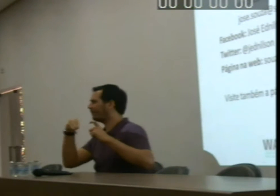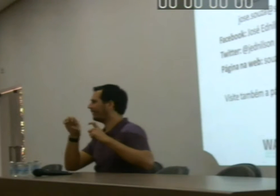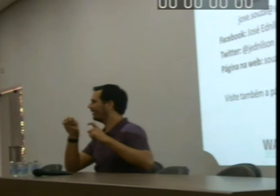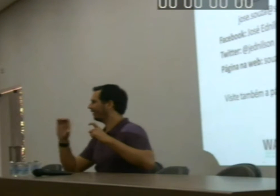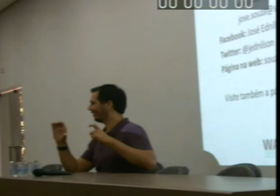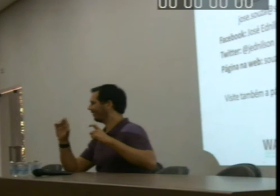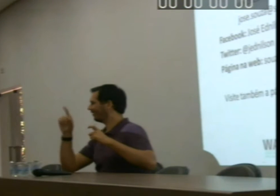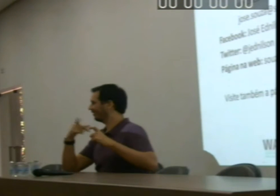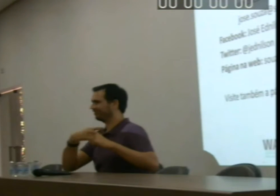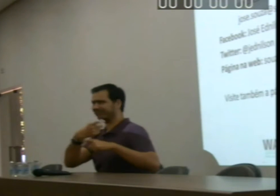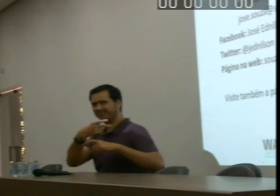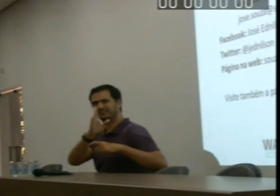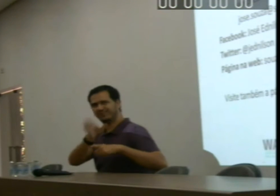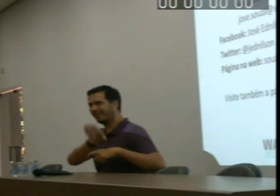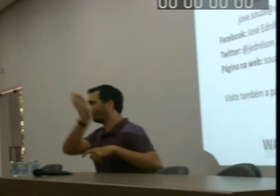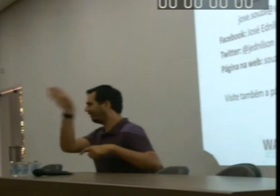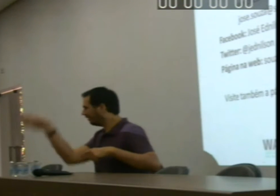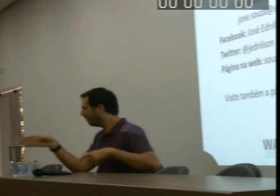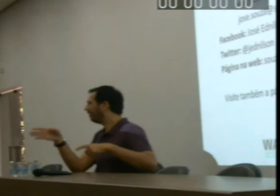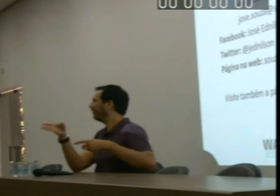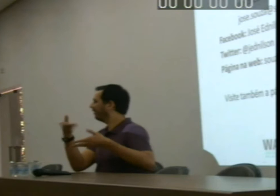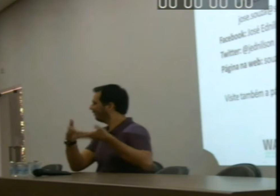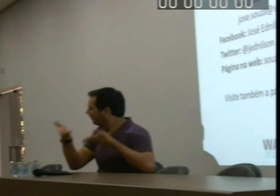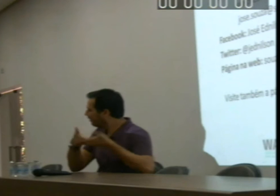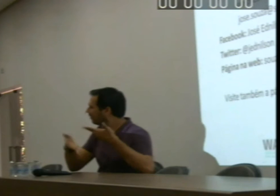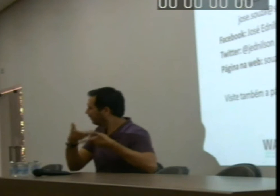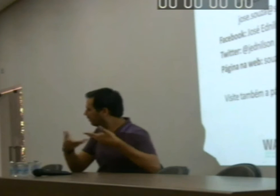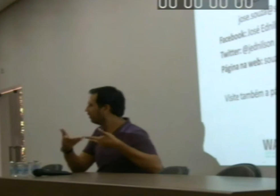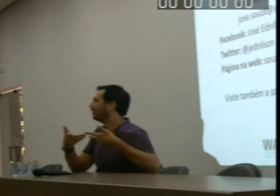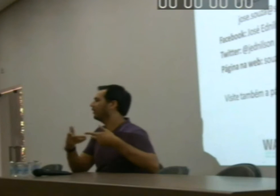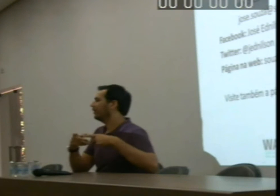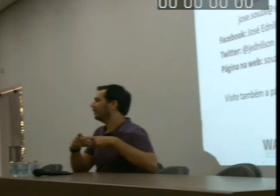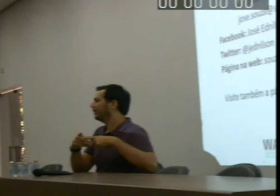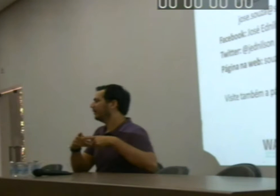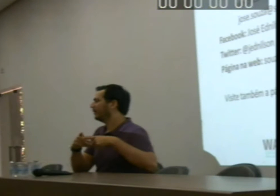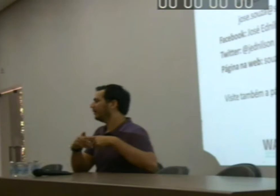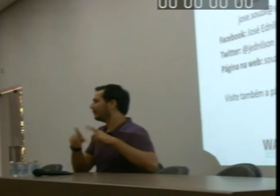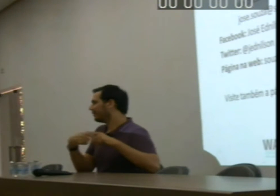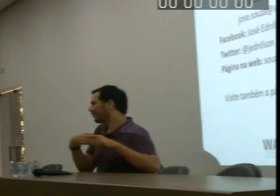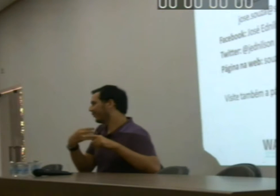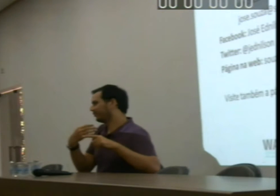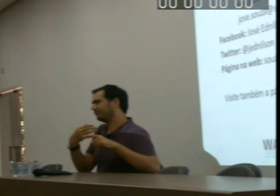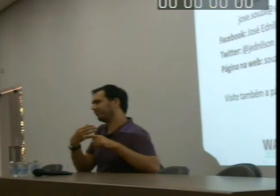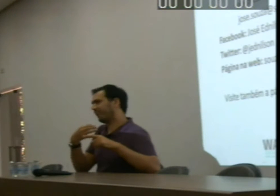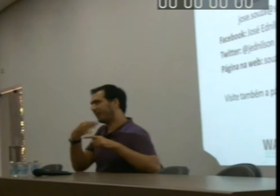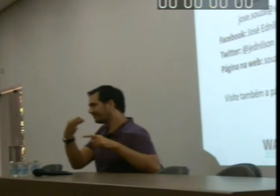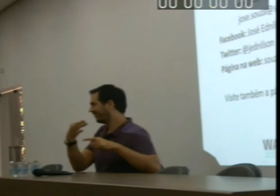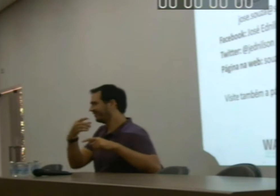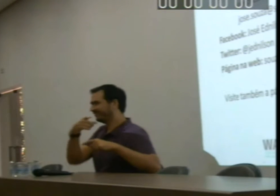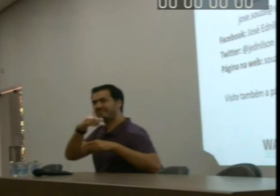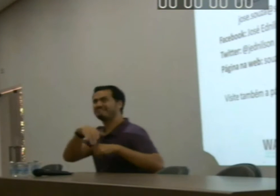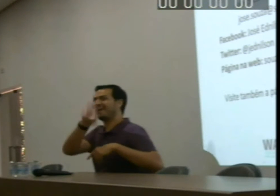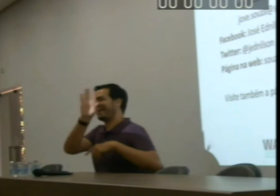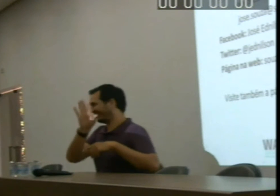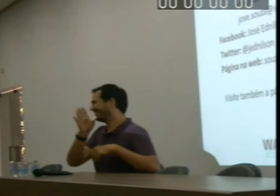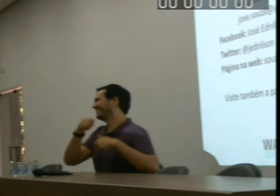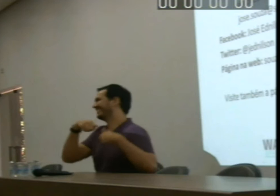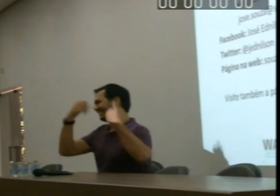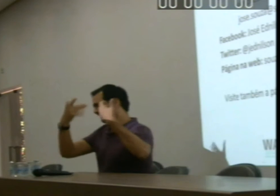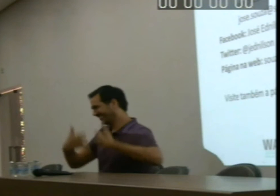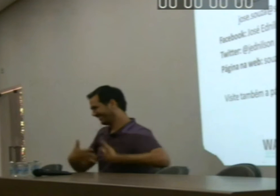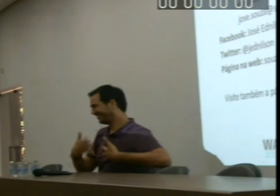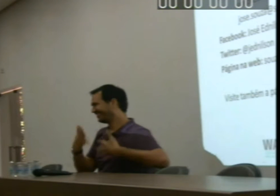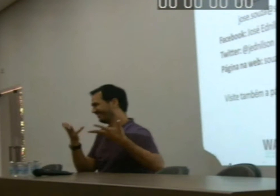reuniões já se com junto comas discussões já foi lá articulou né já mais